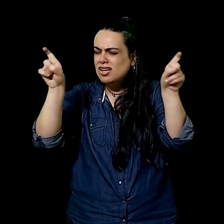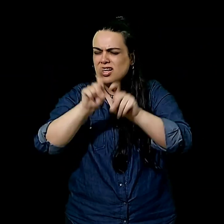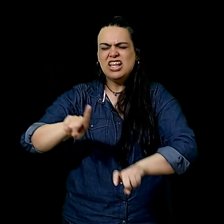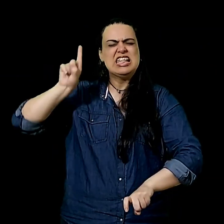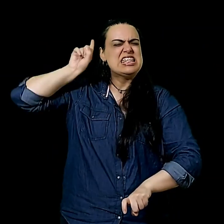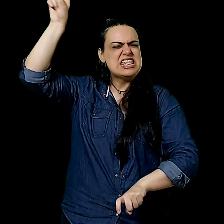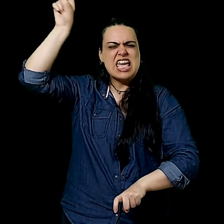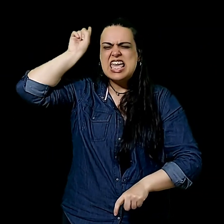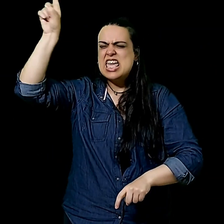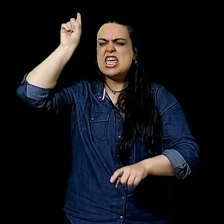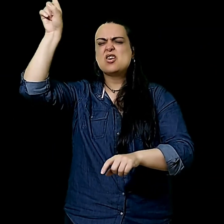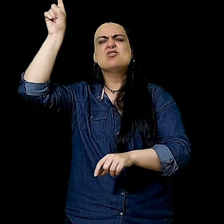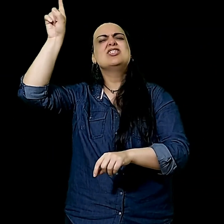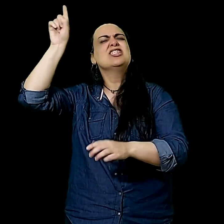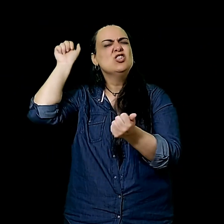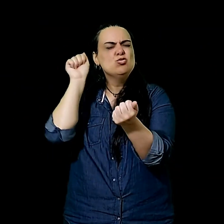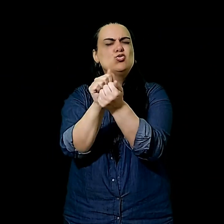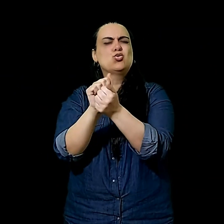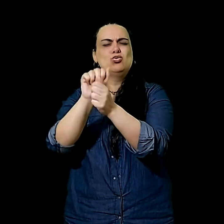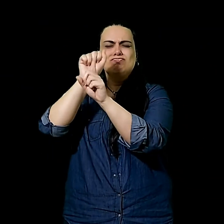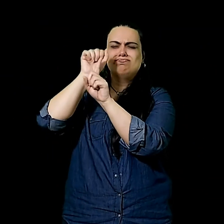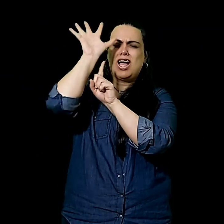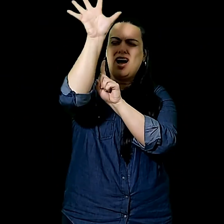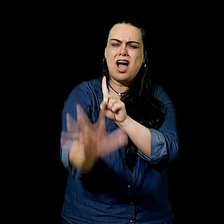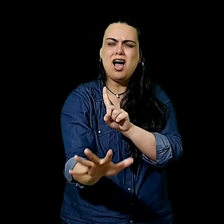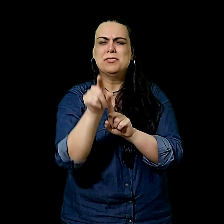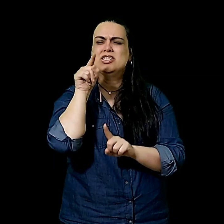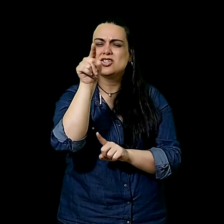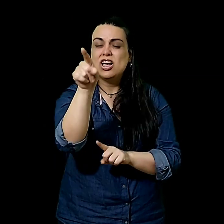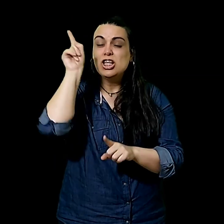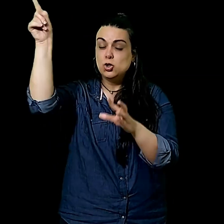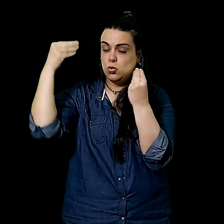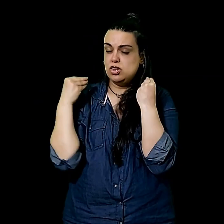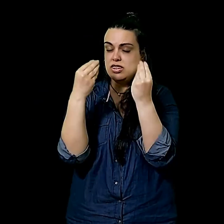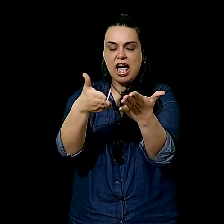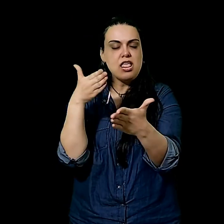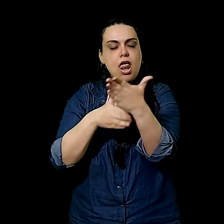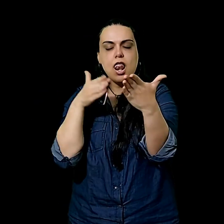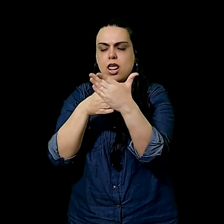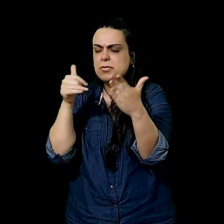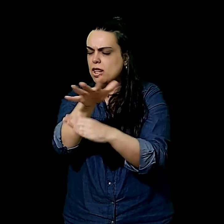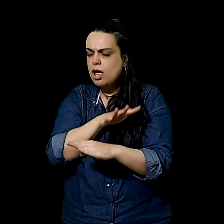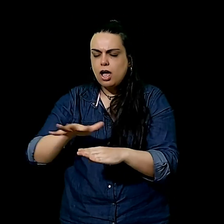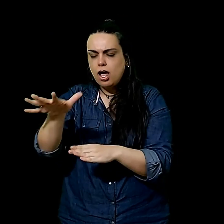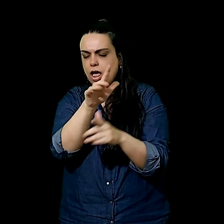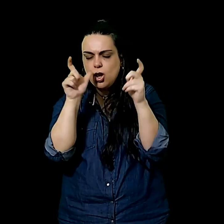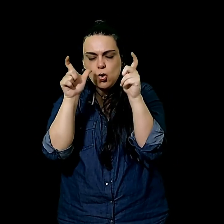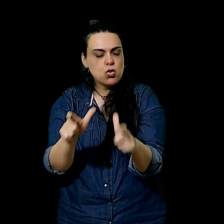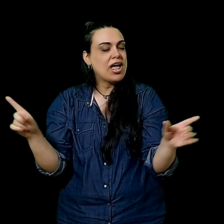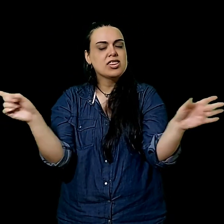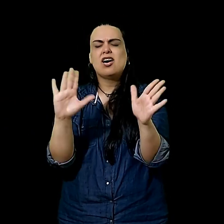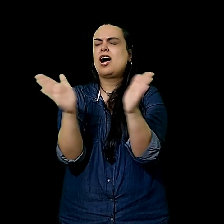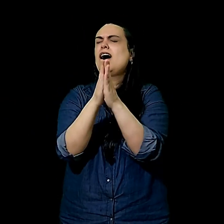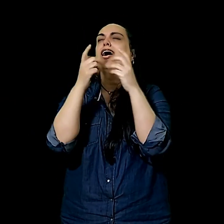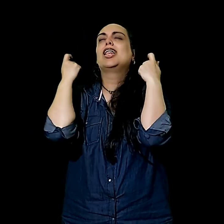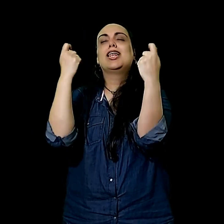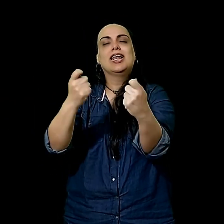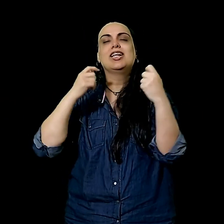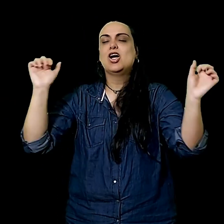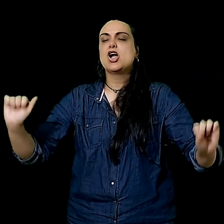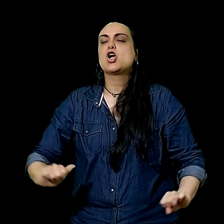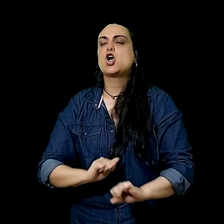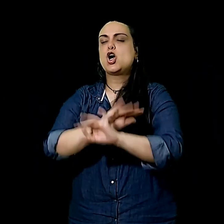aleluia. Senhor é Deus sobre a vida dela, e o que o Senhor entregou a ela não se limita a um espaço. Oh, aleluia! Eu